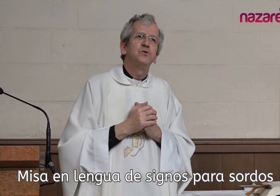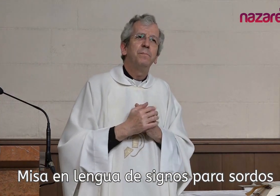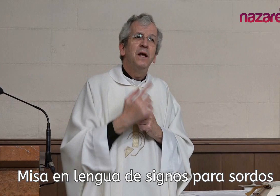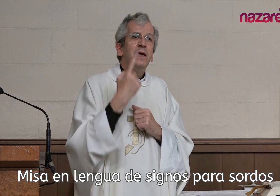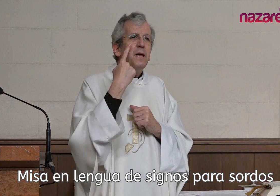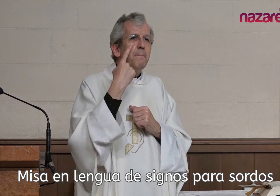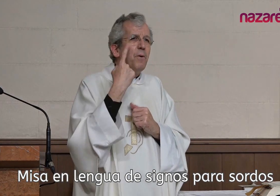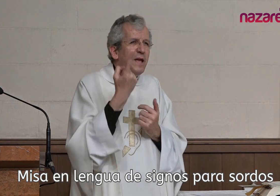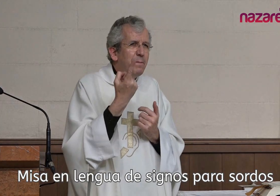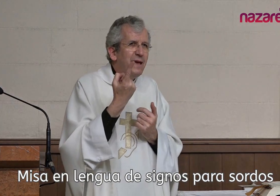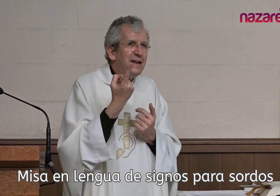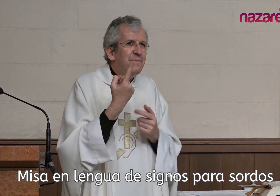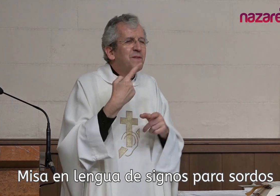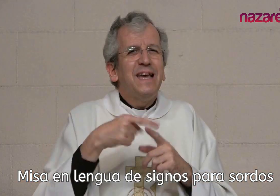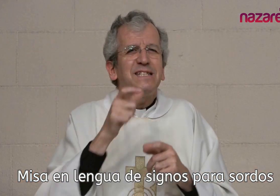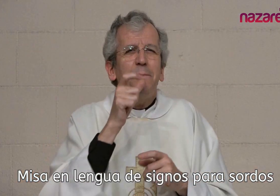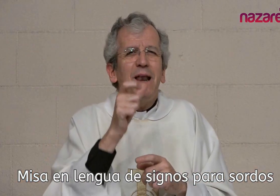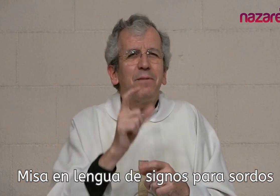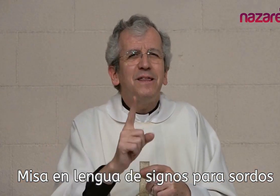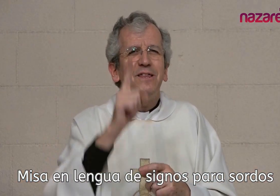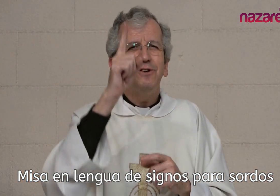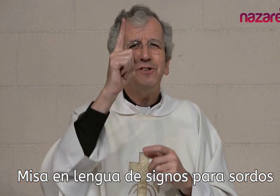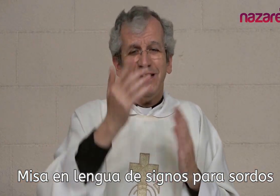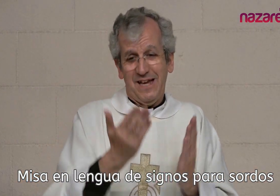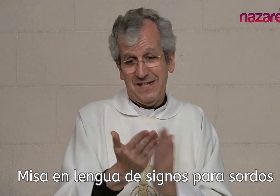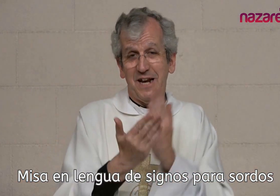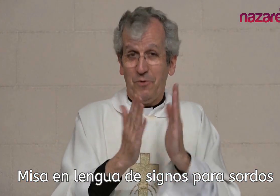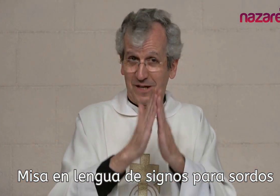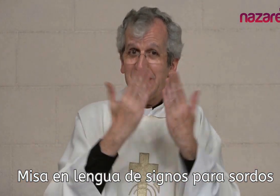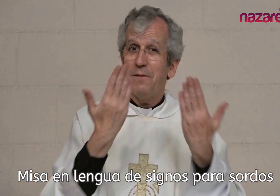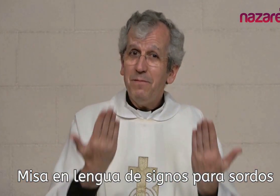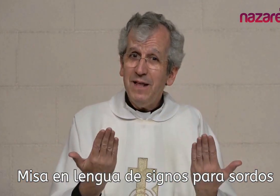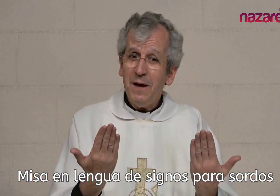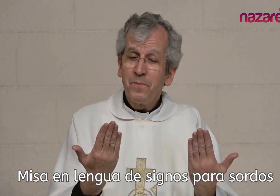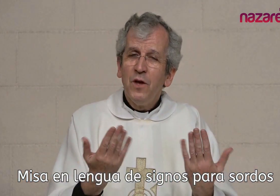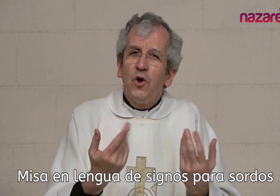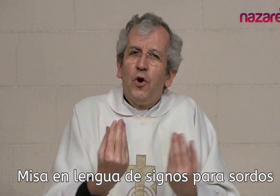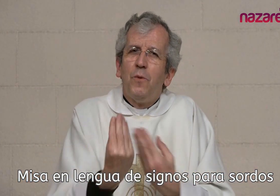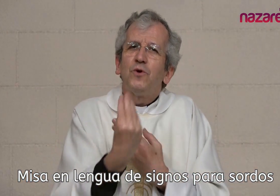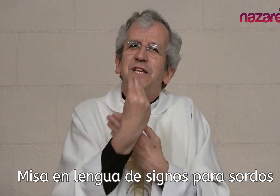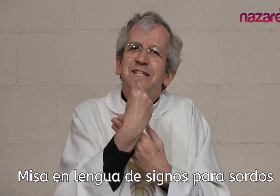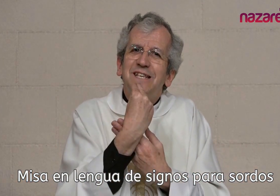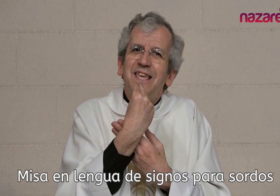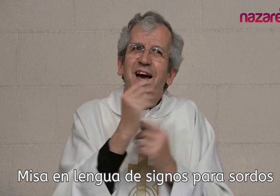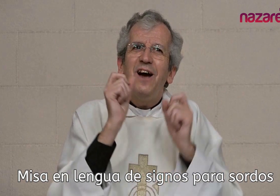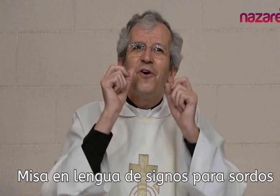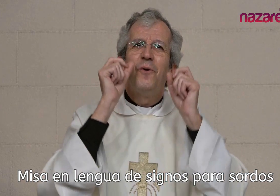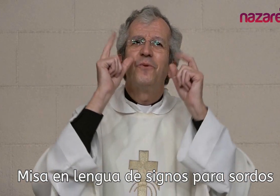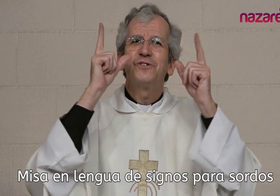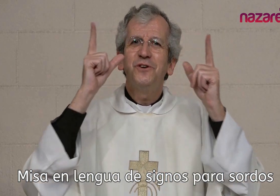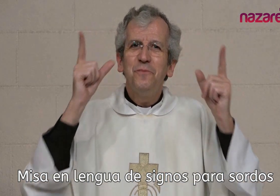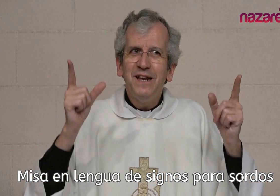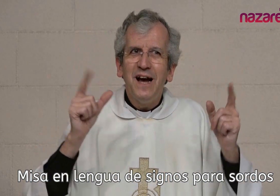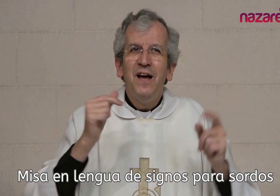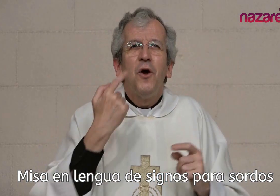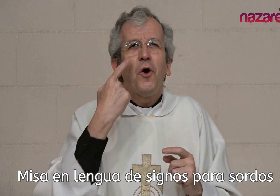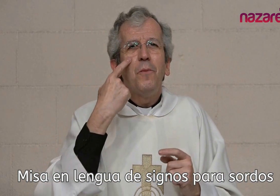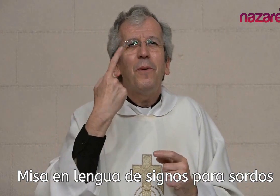web. Poder ver esa palabra de Dios, ese libro que es la Biblia, cómo nos enseña, cómo nos ilumina, cómo